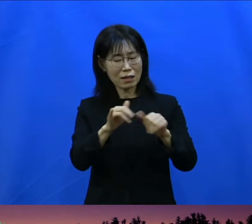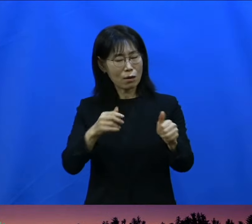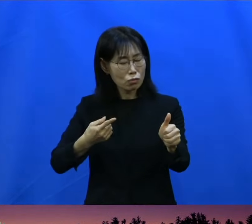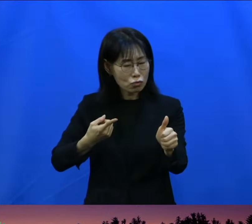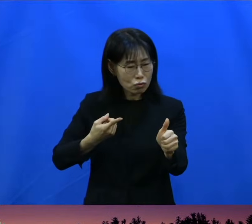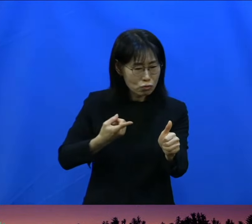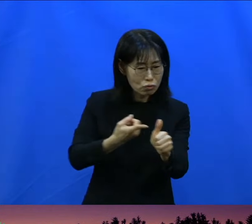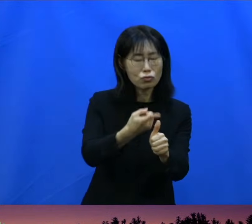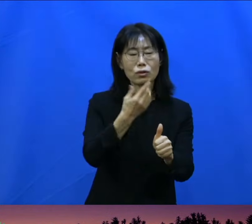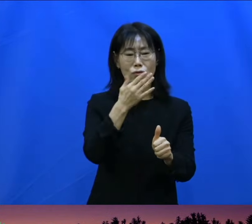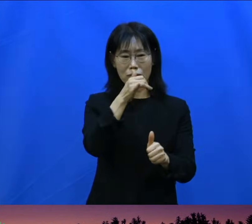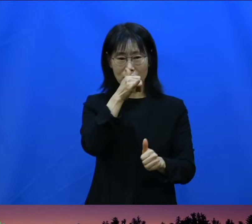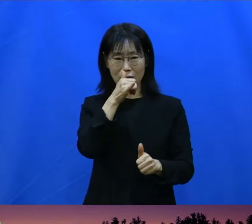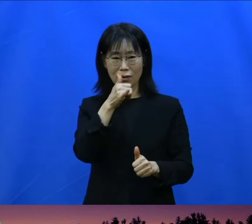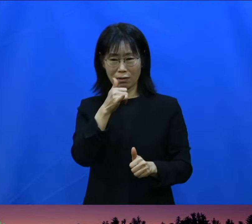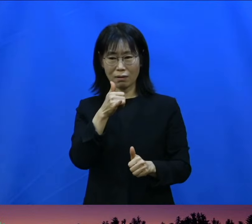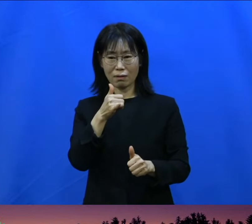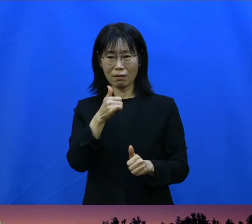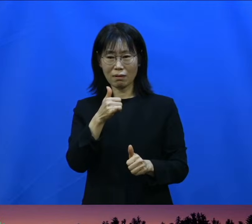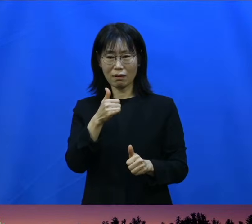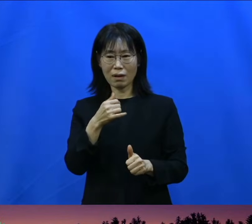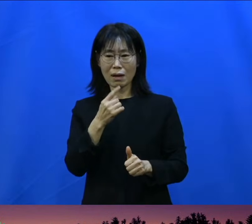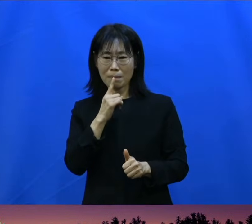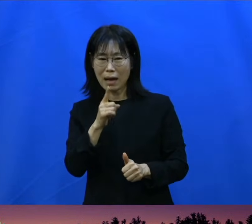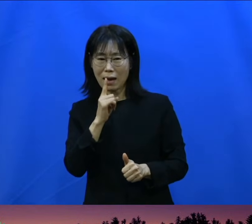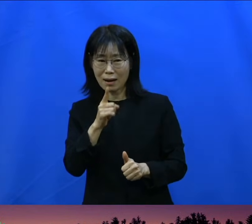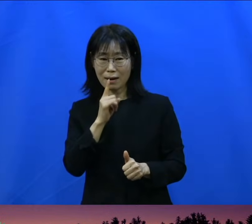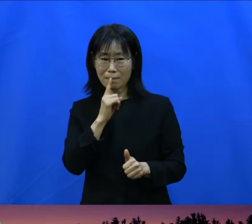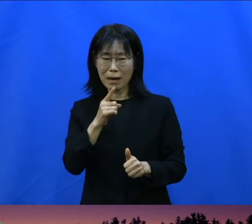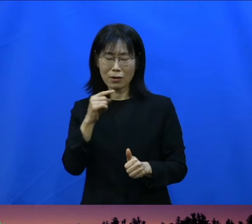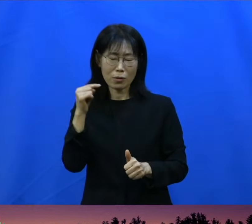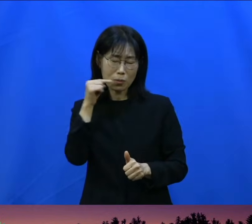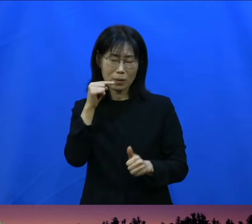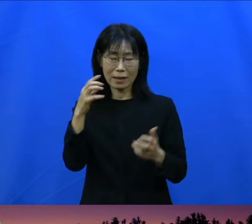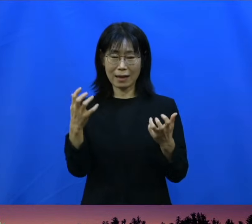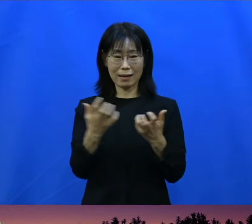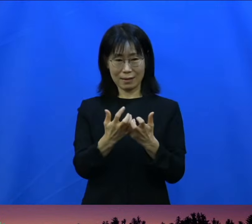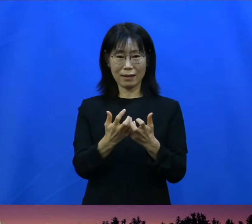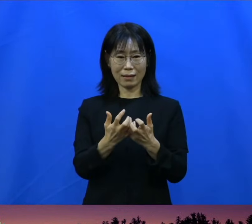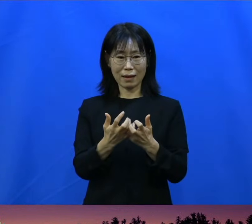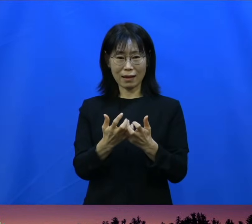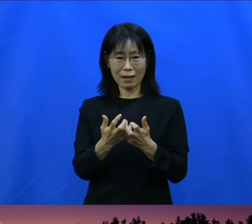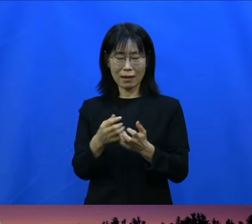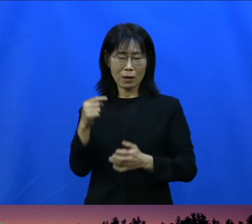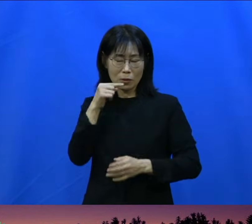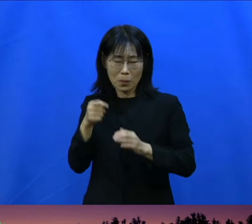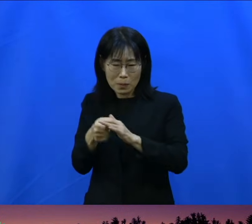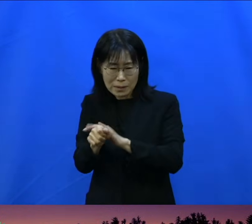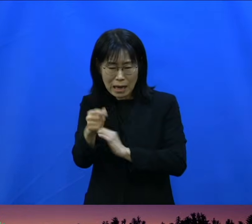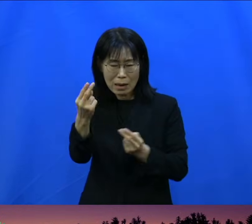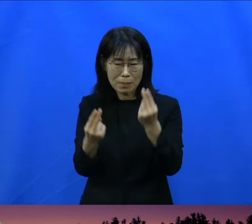죽여요. 쉬지 않는 악이요 죽이는 독이 가득하다. 살모사보다 더해요.